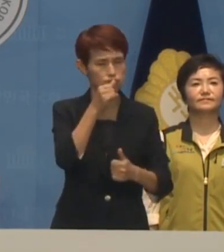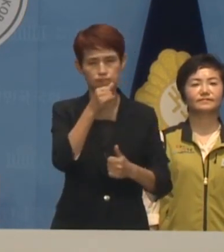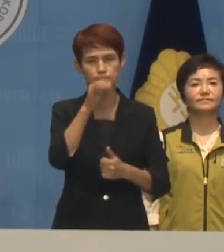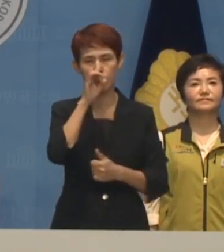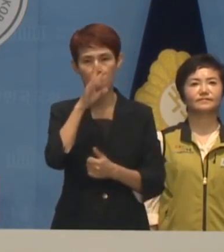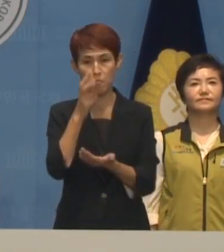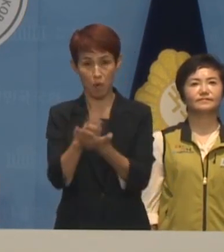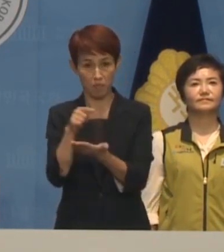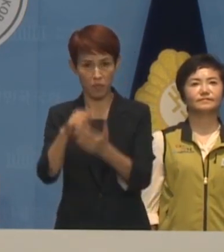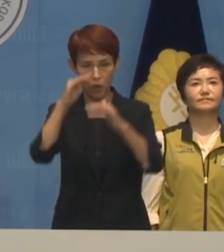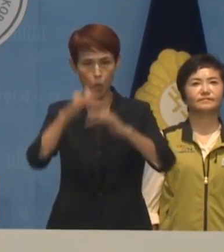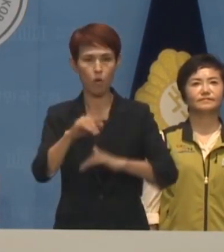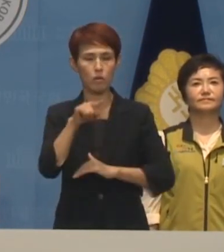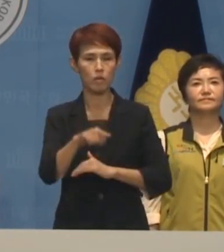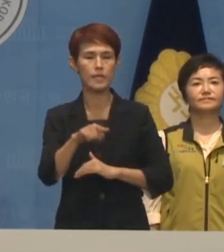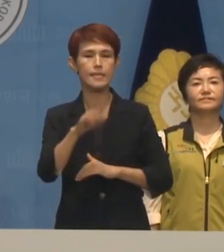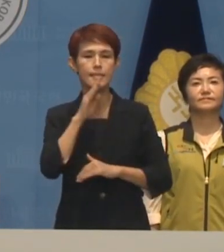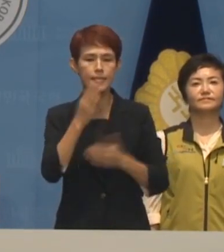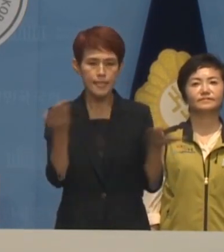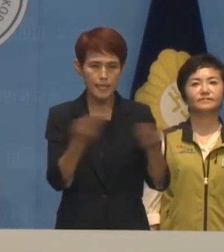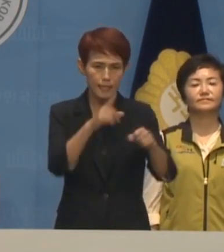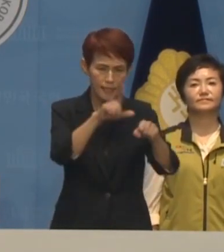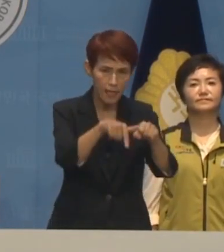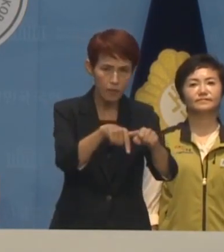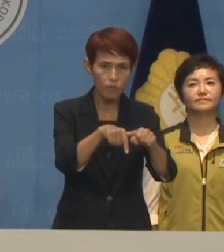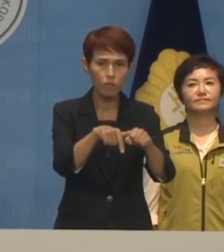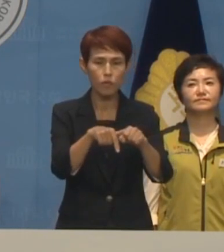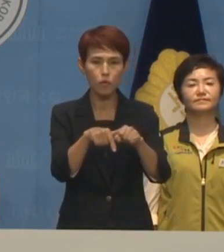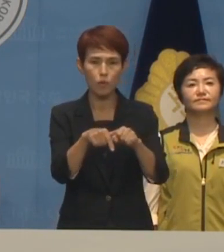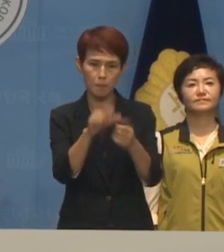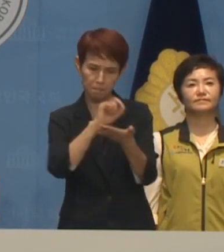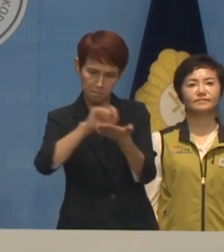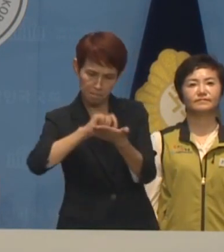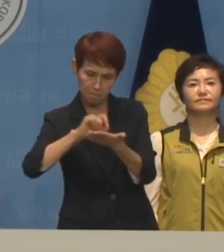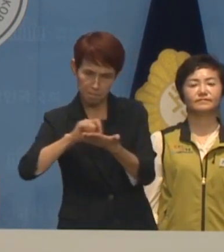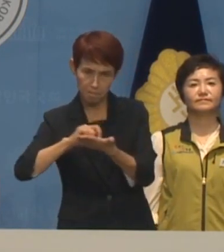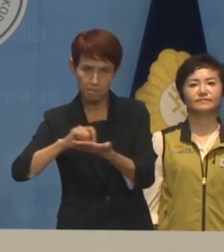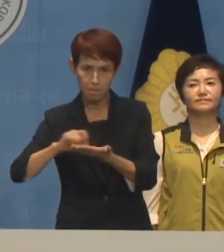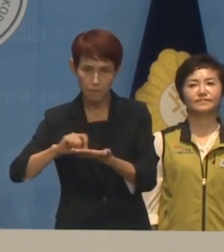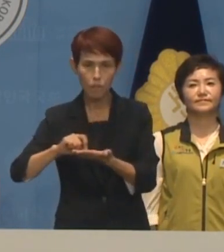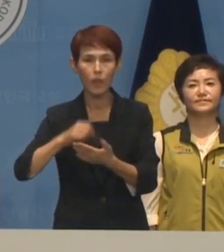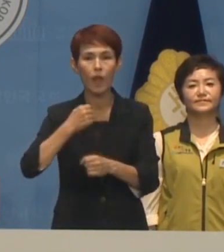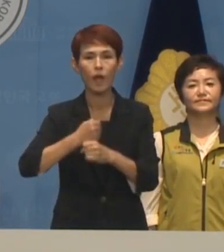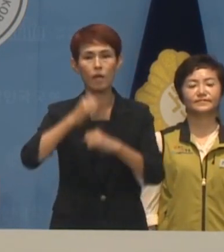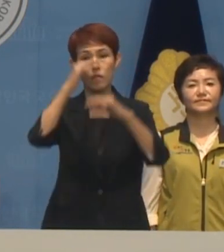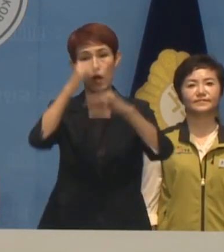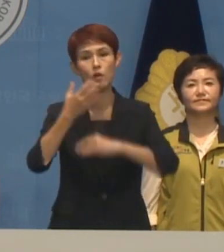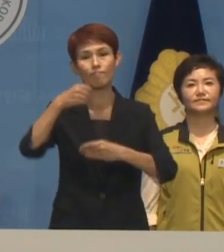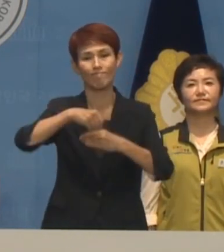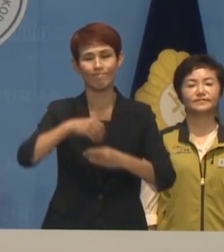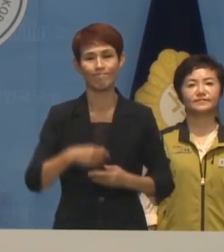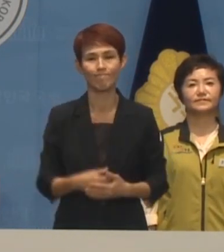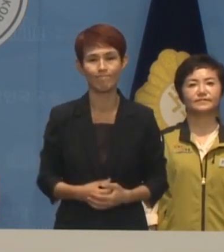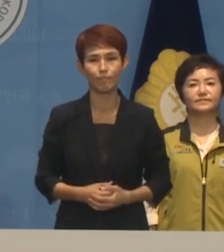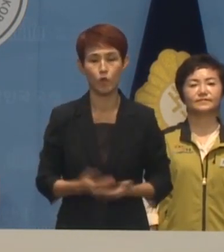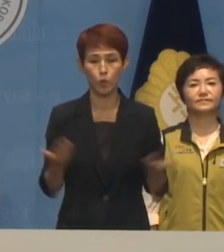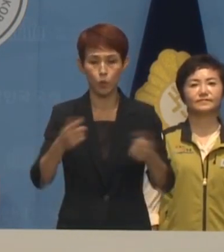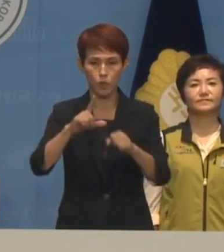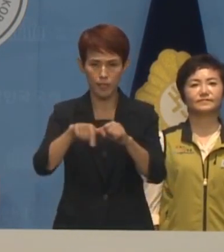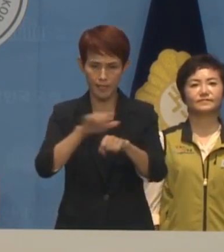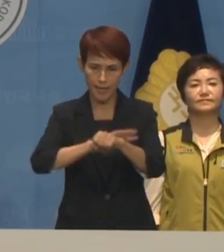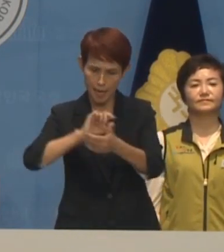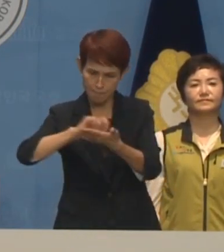금지하고 실노동일수와 노동시간을 임금대장에 기록하며 산정하도록 하는 내용을 담고 있습니다. 노동시간을